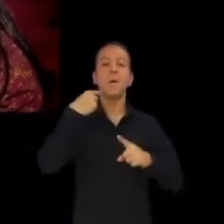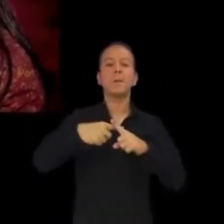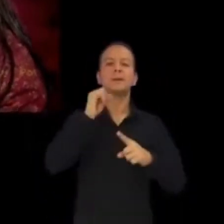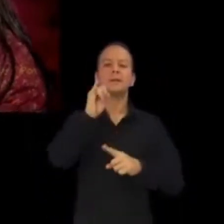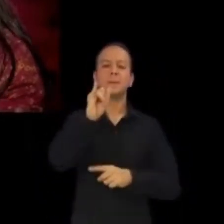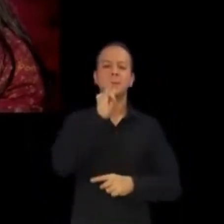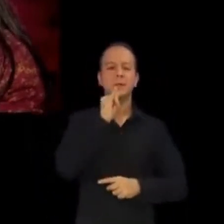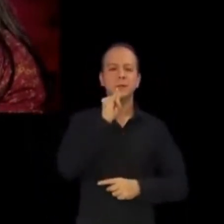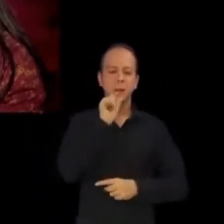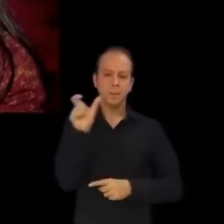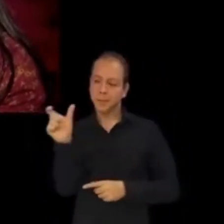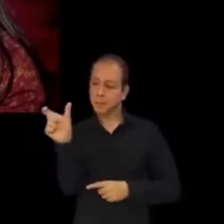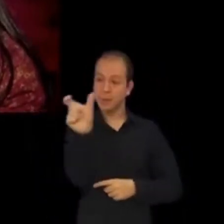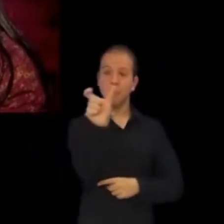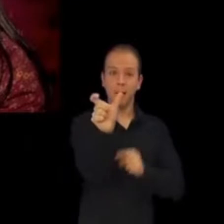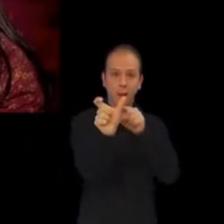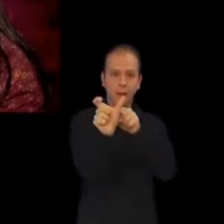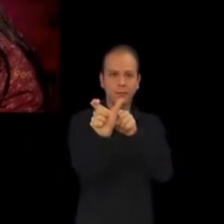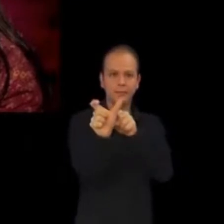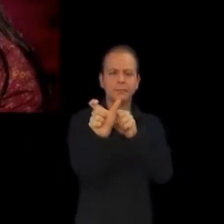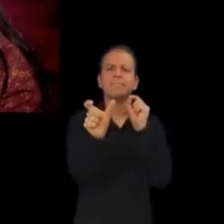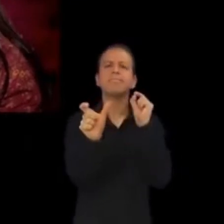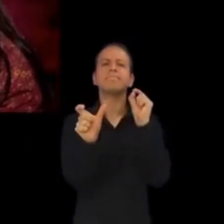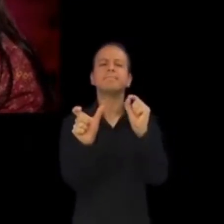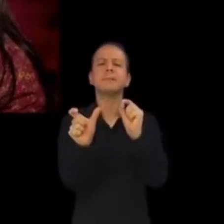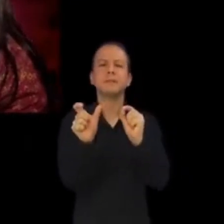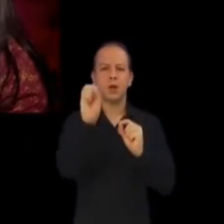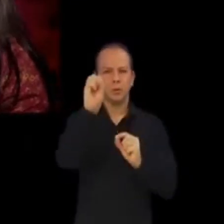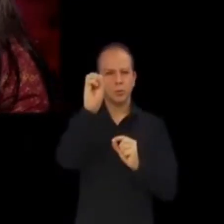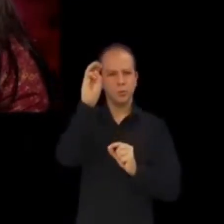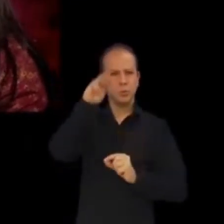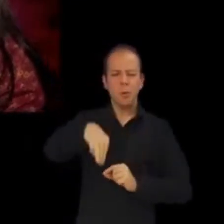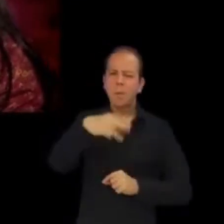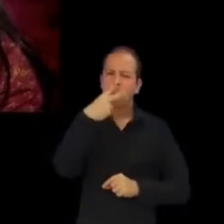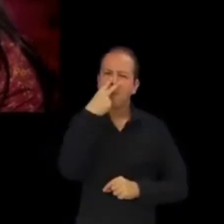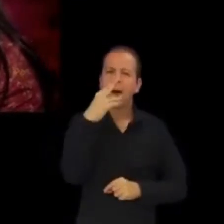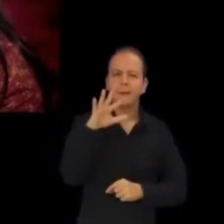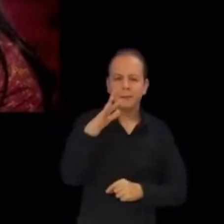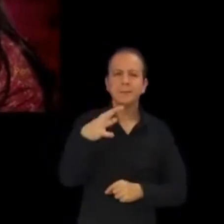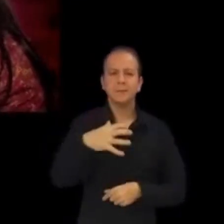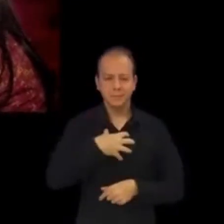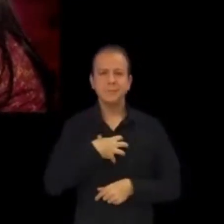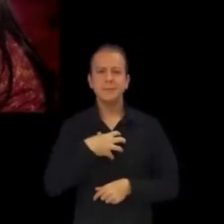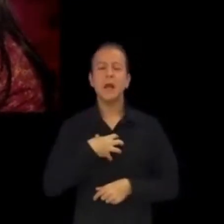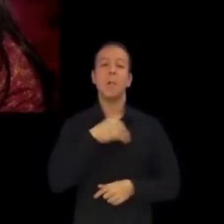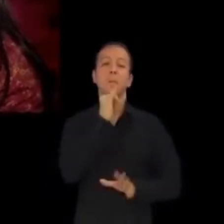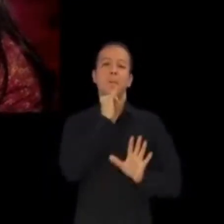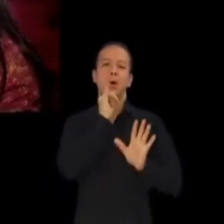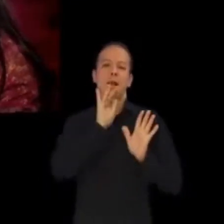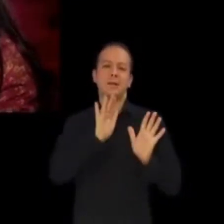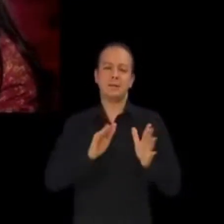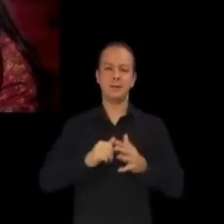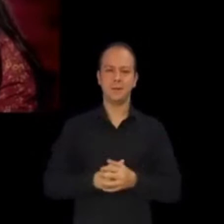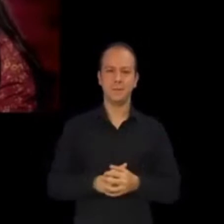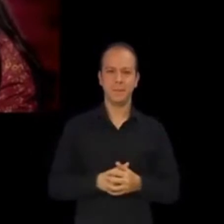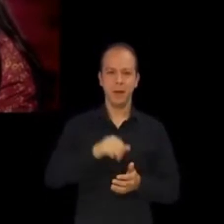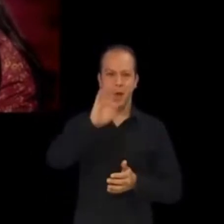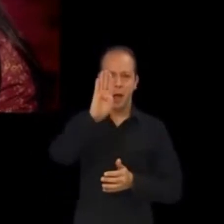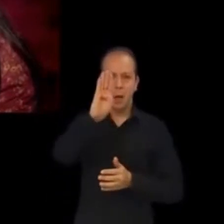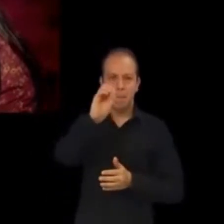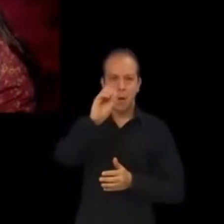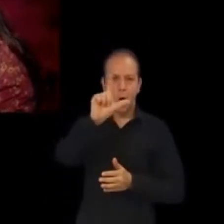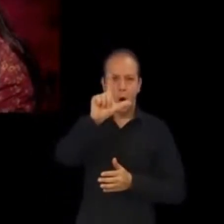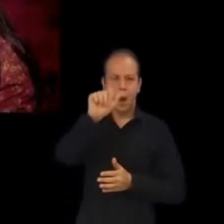quê? Porque quando você ouve o som da fala... Tem cabelos longos e tem escuros. Tem som que é muito parecida. Por exemplo, a